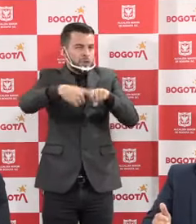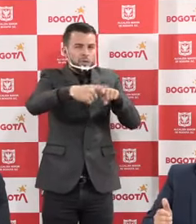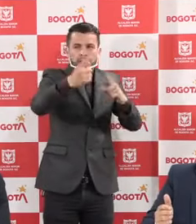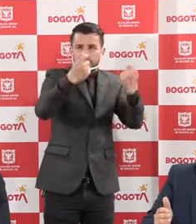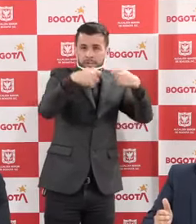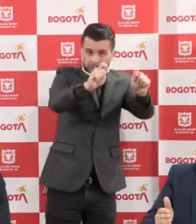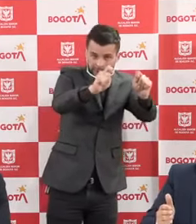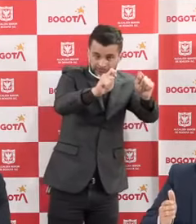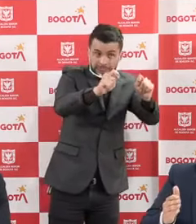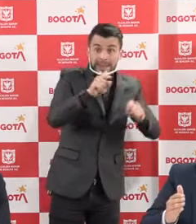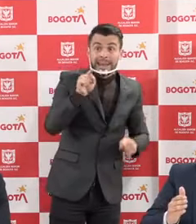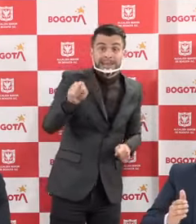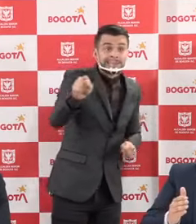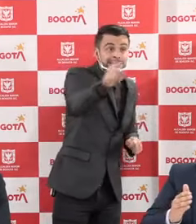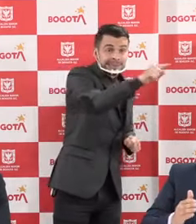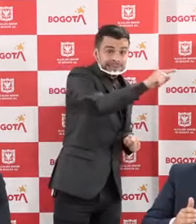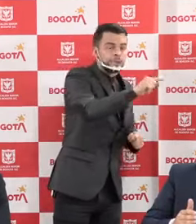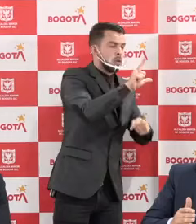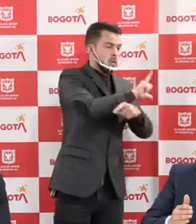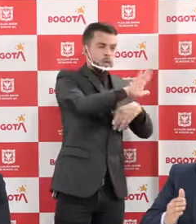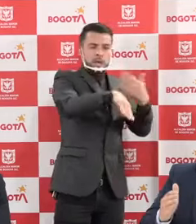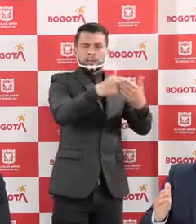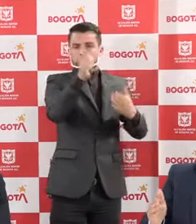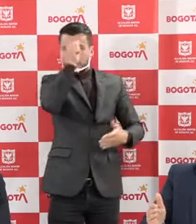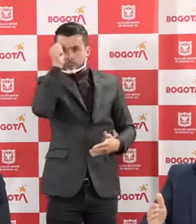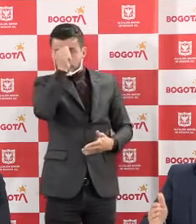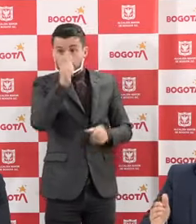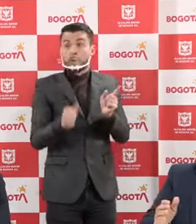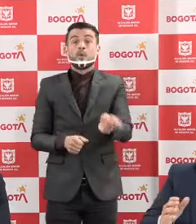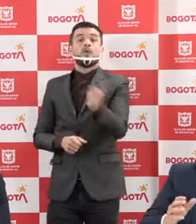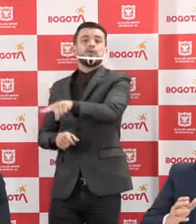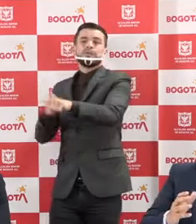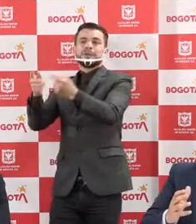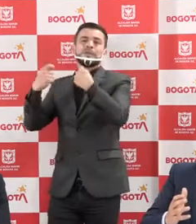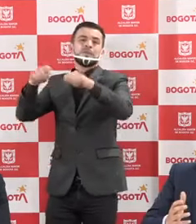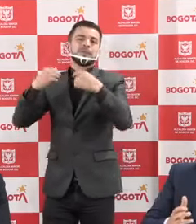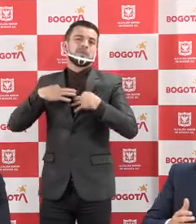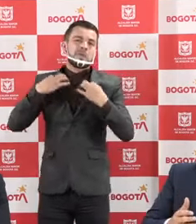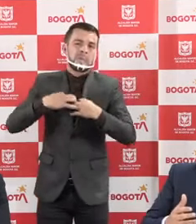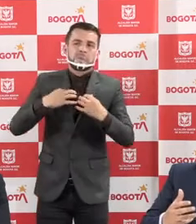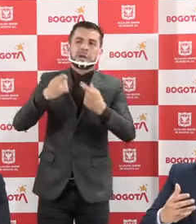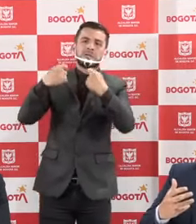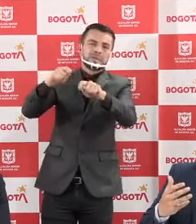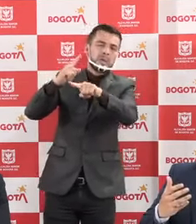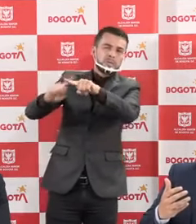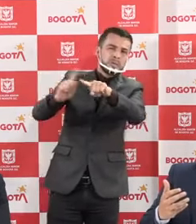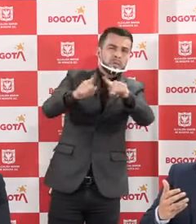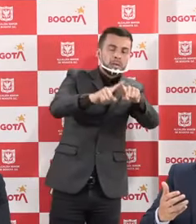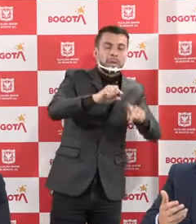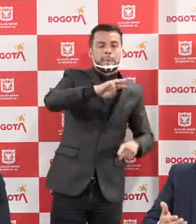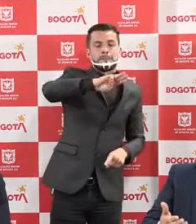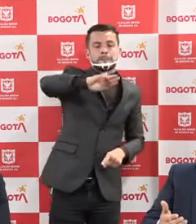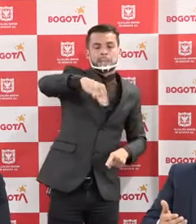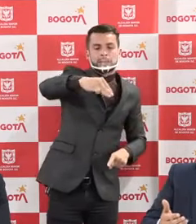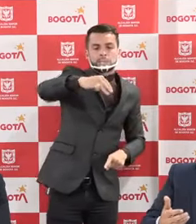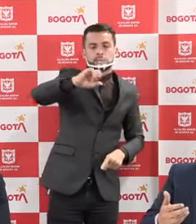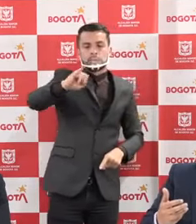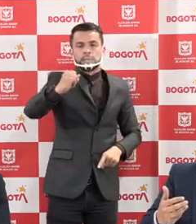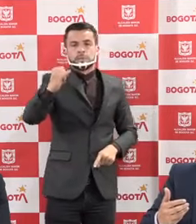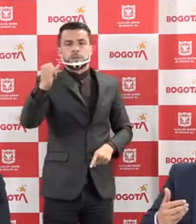productos esenciales su restricción va de miércoles a domingo los centros comerciales pueden permitir el ingreso de las personas